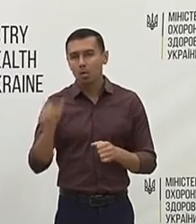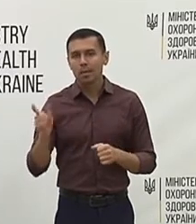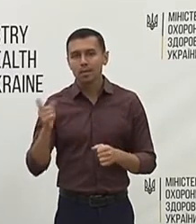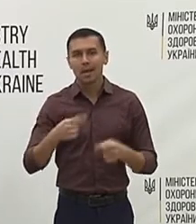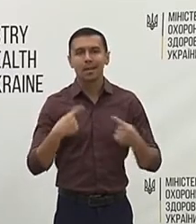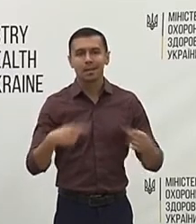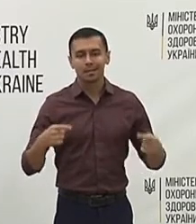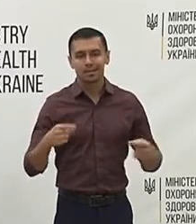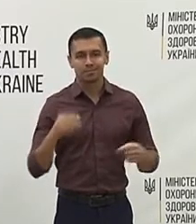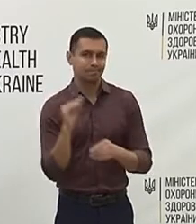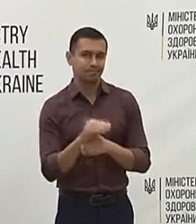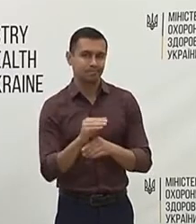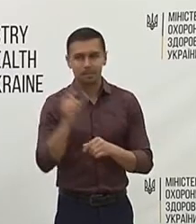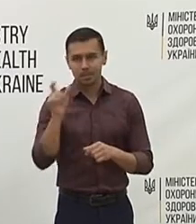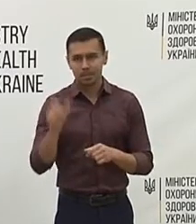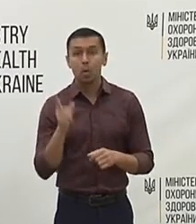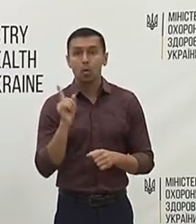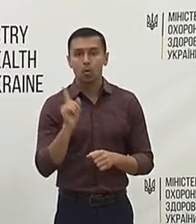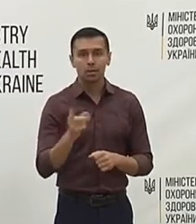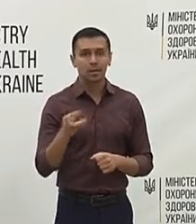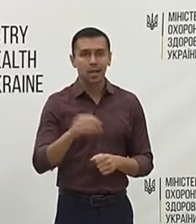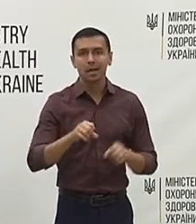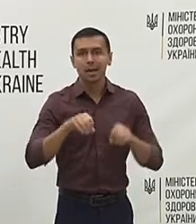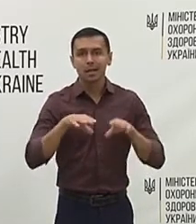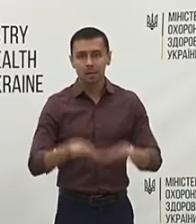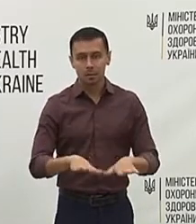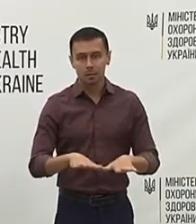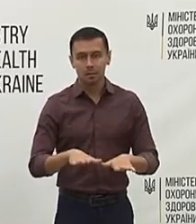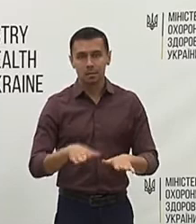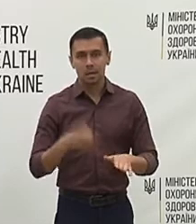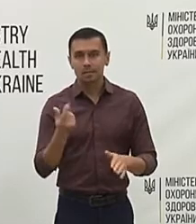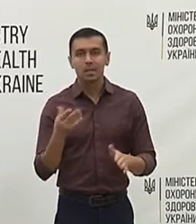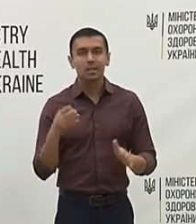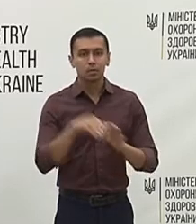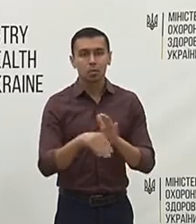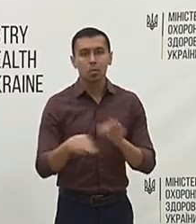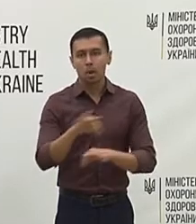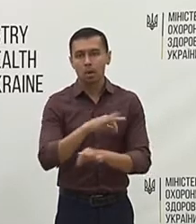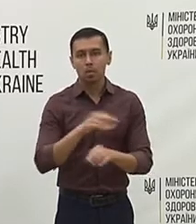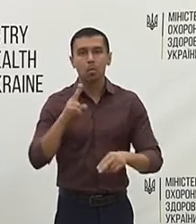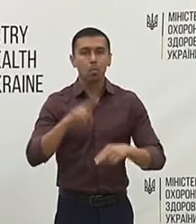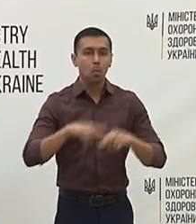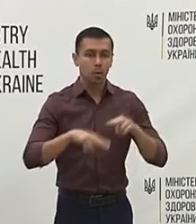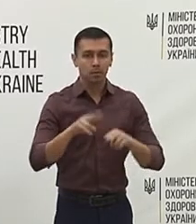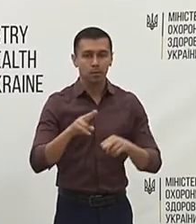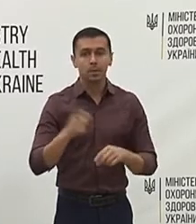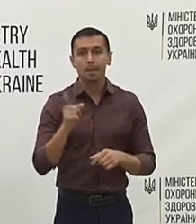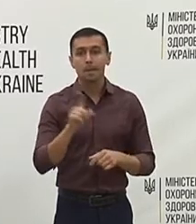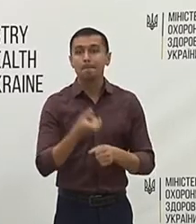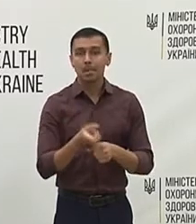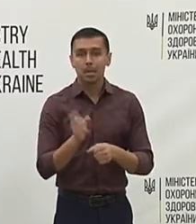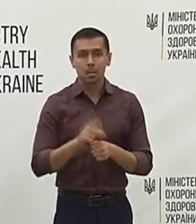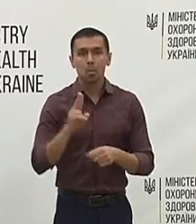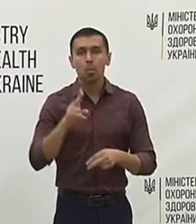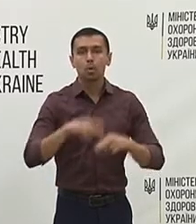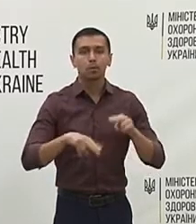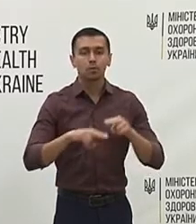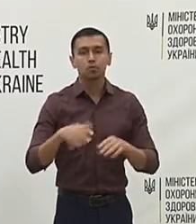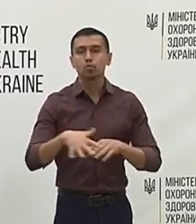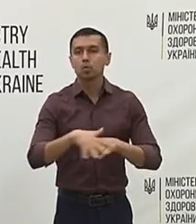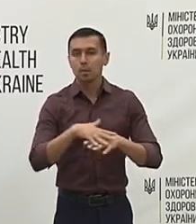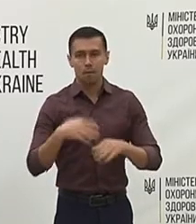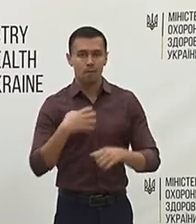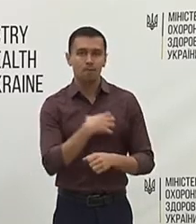та різних критиканів. Отже, для реалізації інвестиційного проєкту по будівництву, тим паче по будівництву